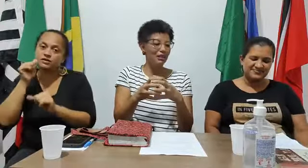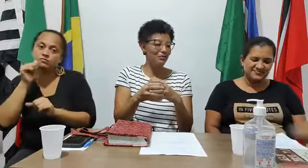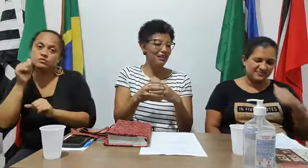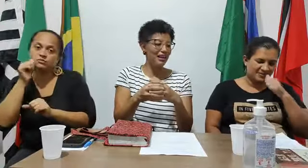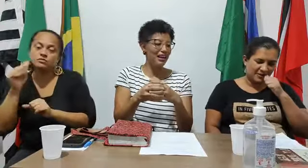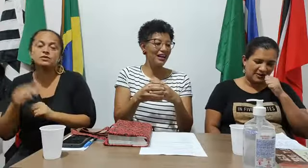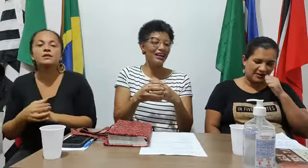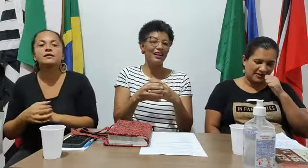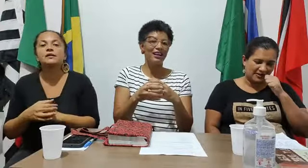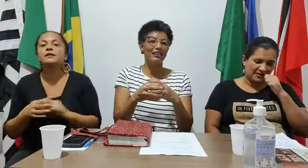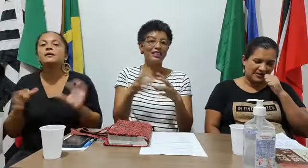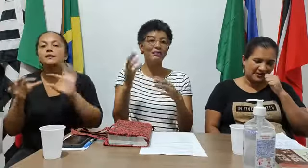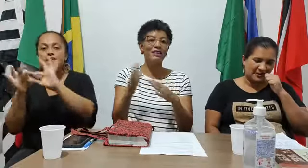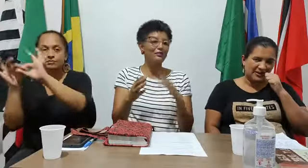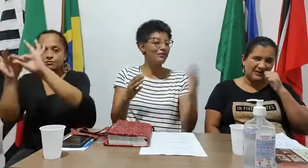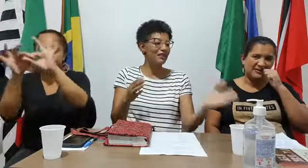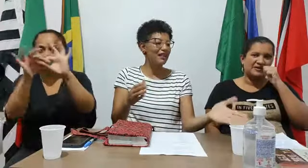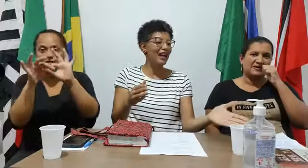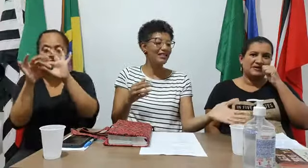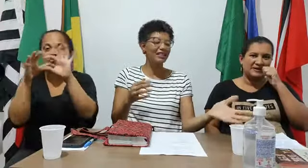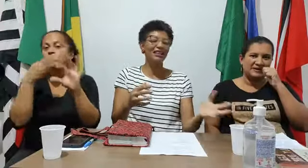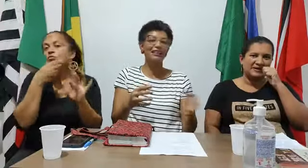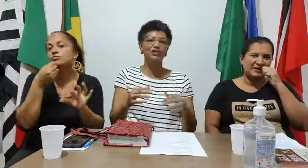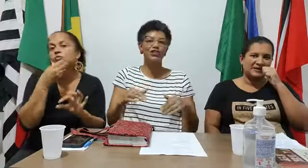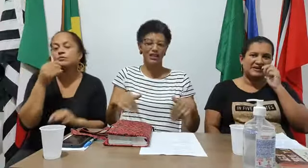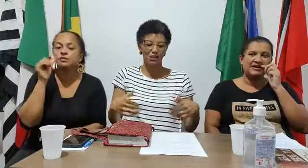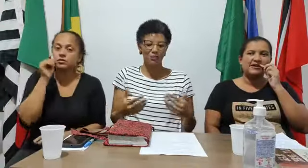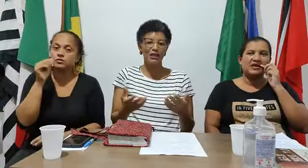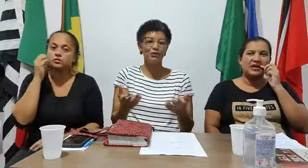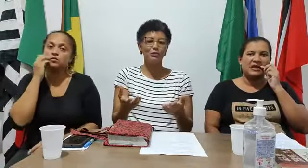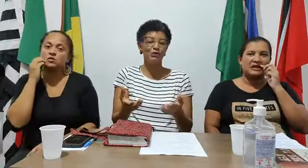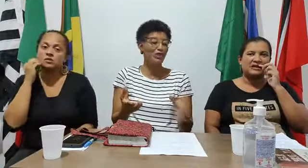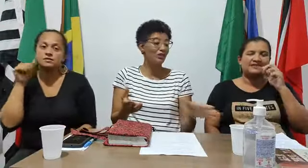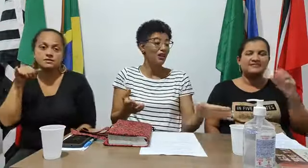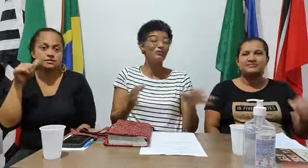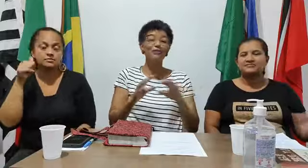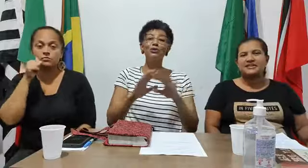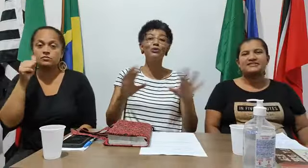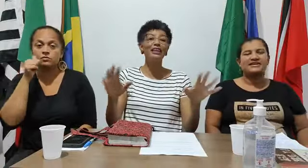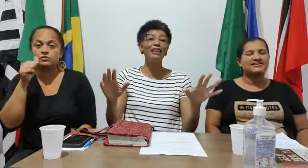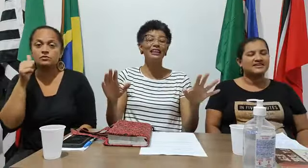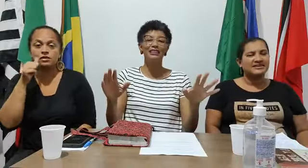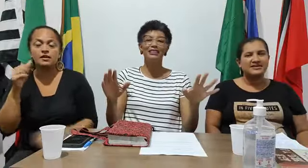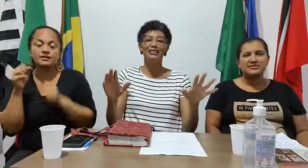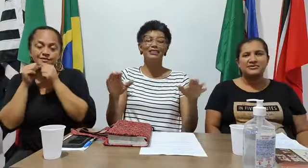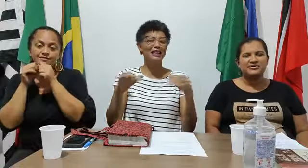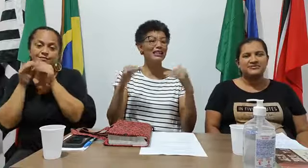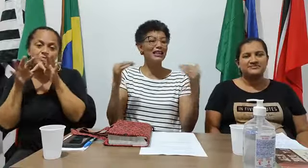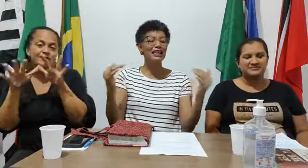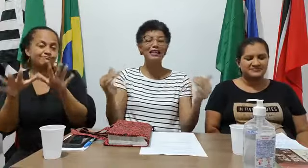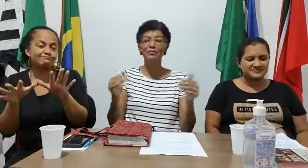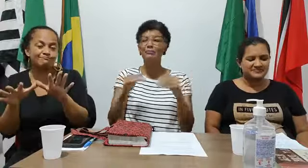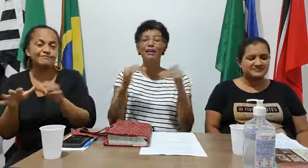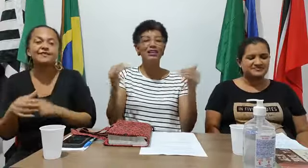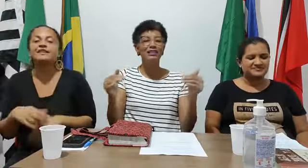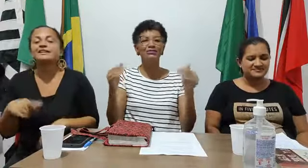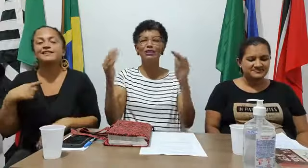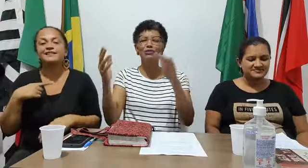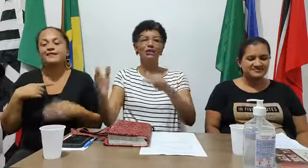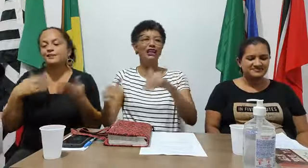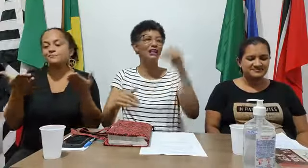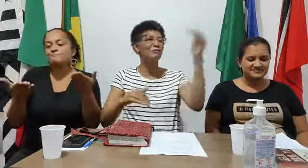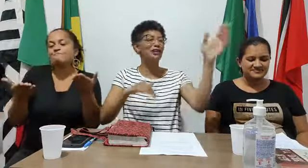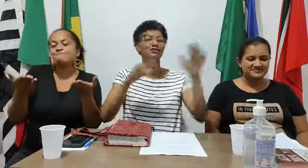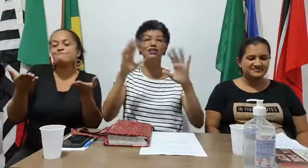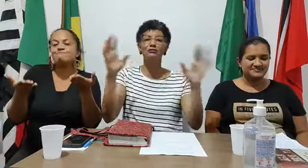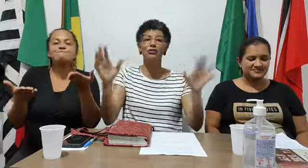do homem e da mulher, se a mulher vivenciar essas características, ela se submeter ao Espírito Santo, vai fluir. Traz equilíbrio. Traz equilíbrio, é bênção dentro